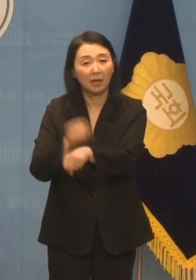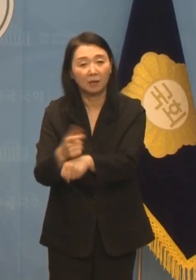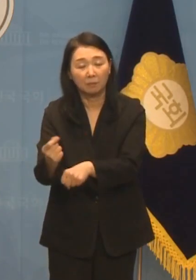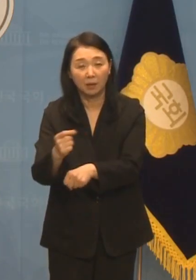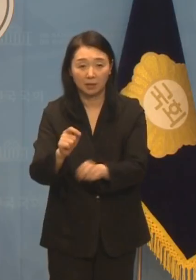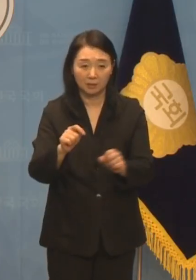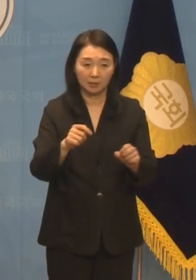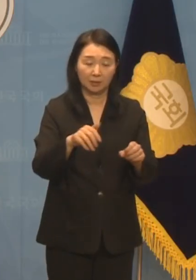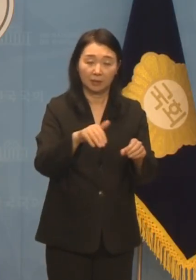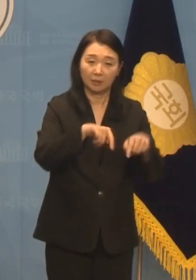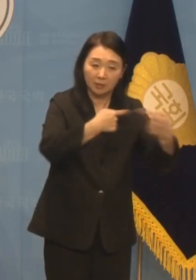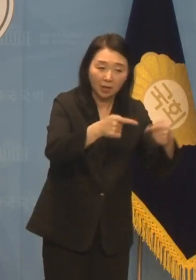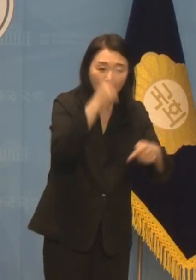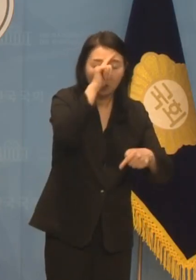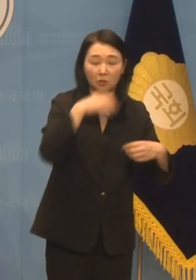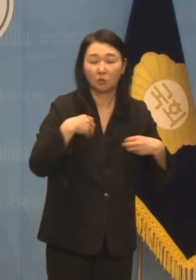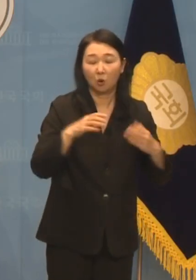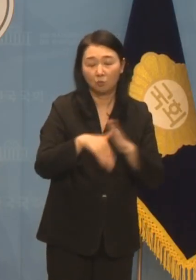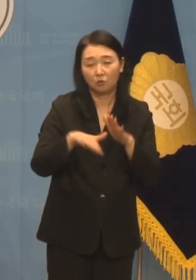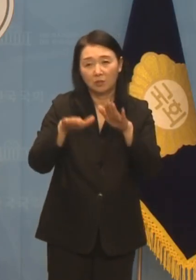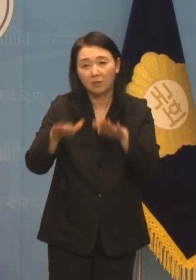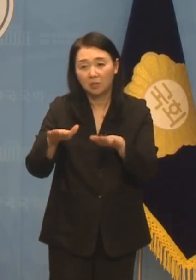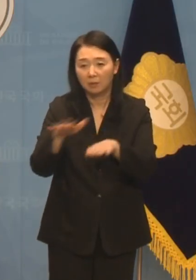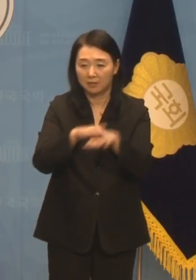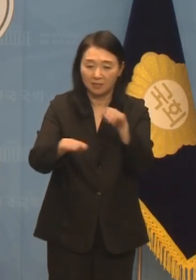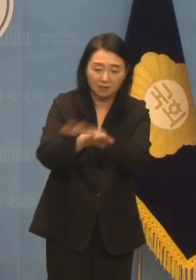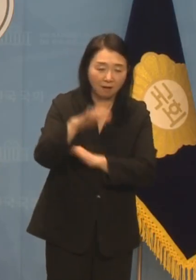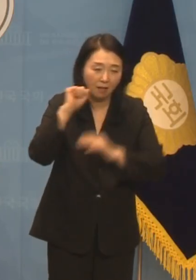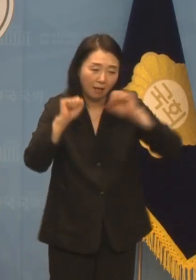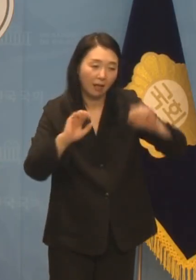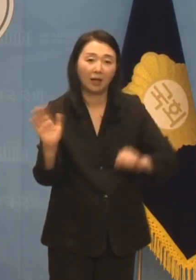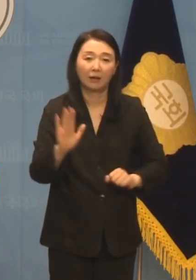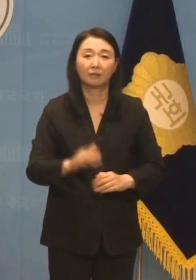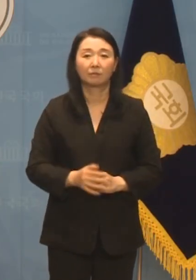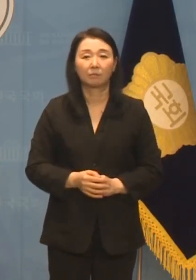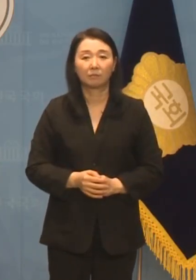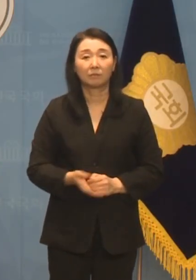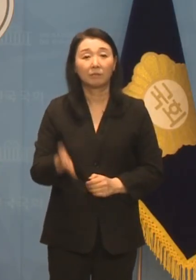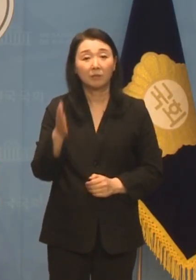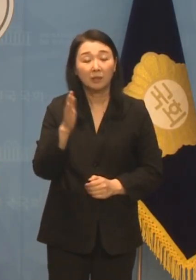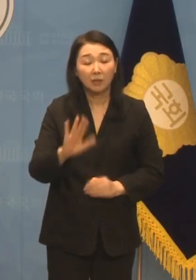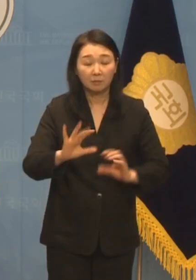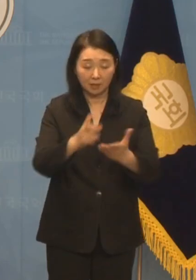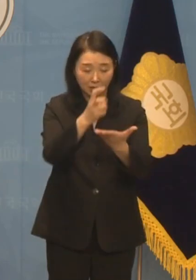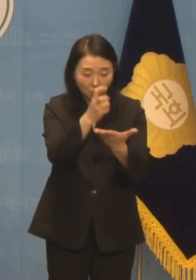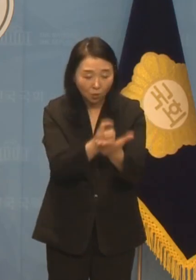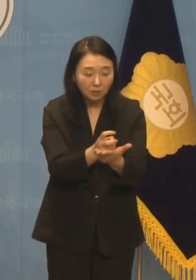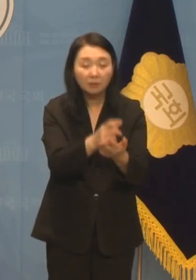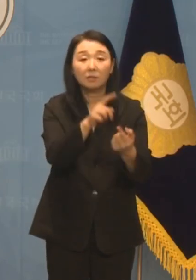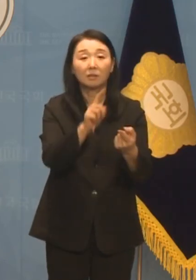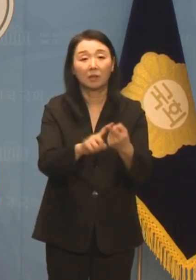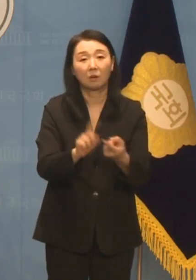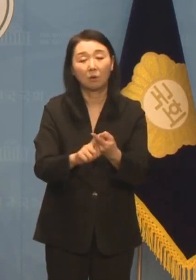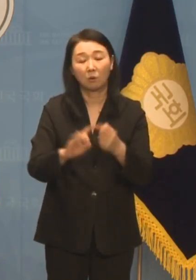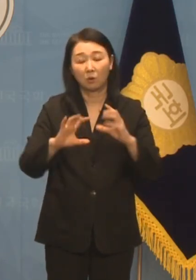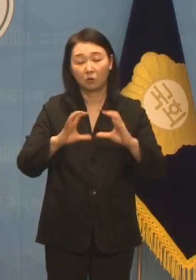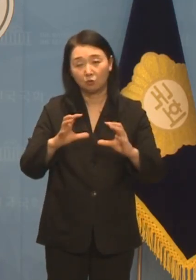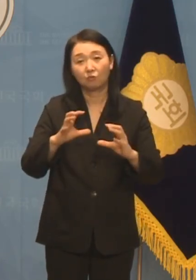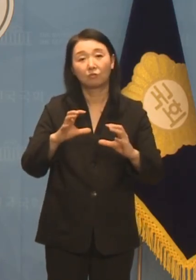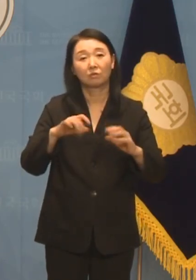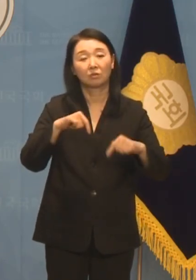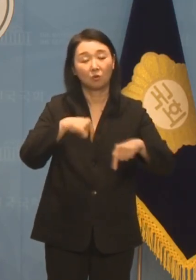참여정부부터 지금에 이르러 진영 논리에 매몰되지 않았습니다. 다만 헌정의 원칙에, 국정의